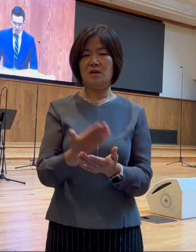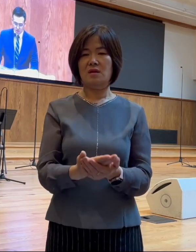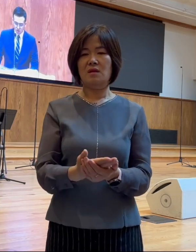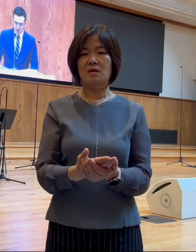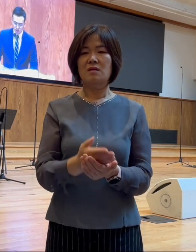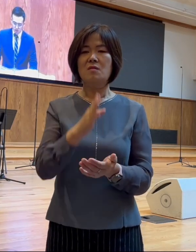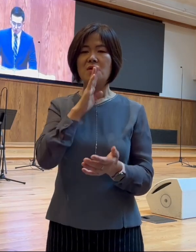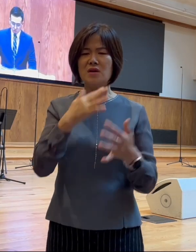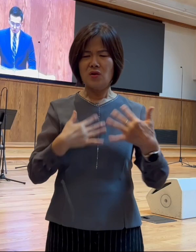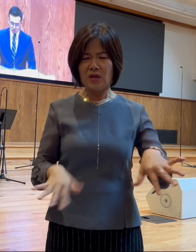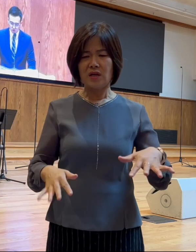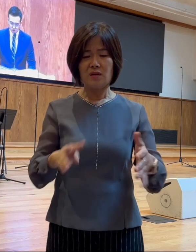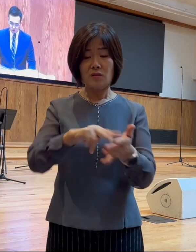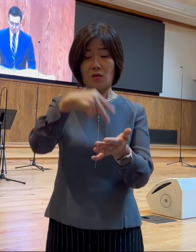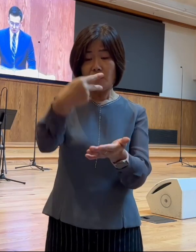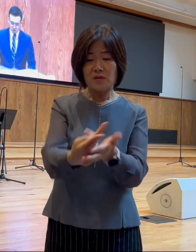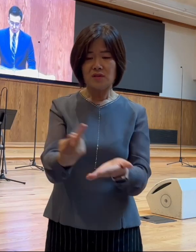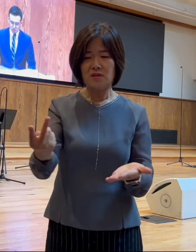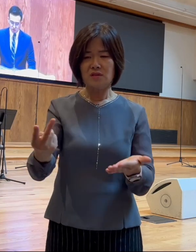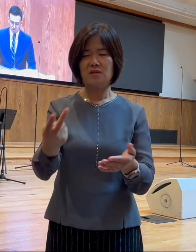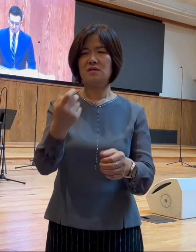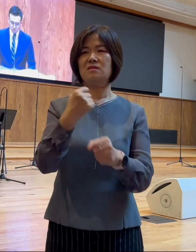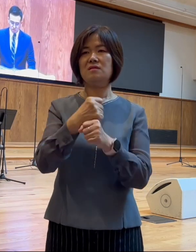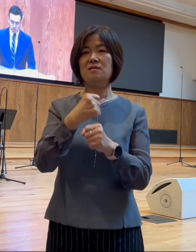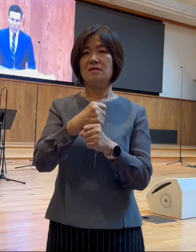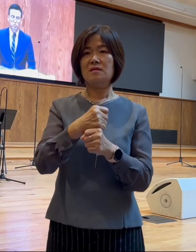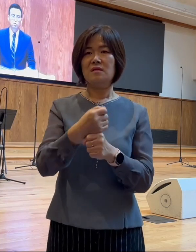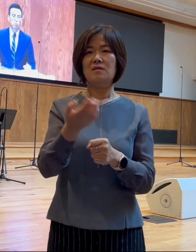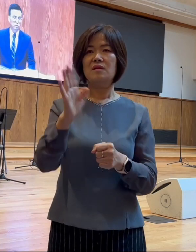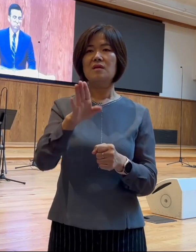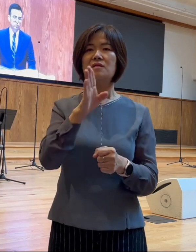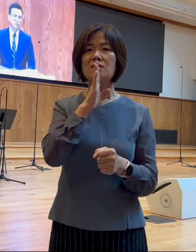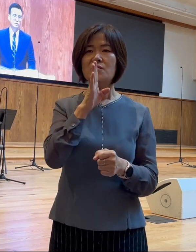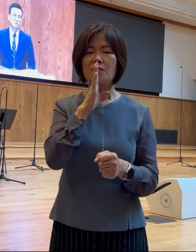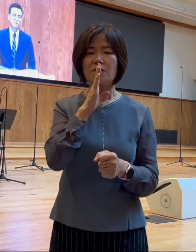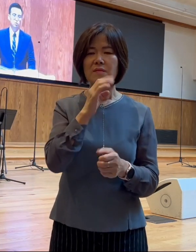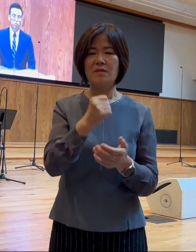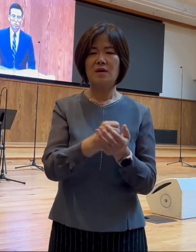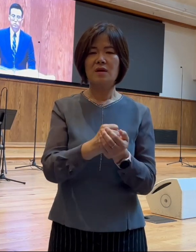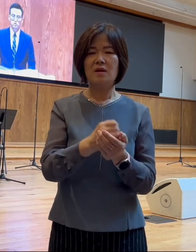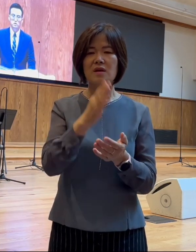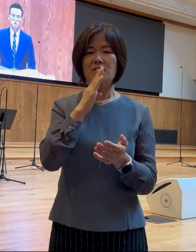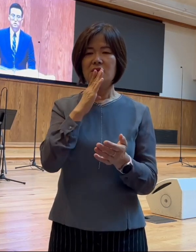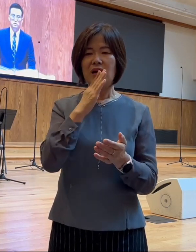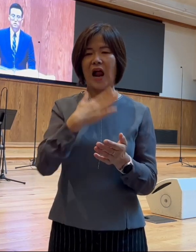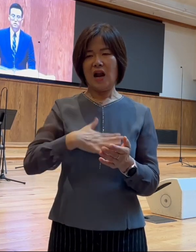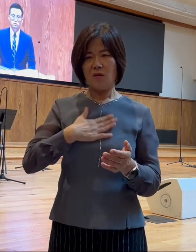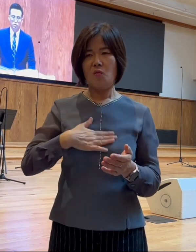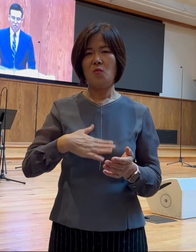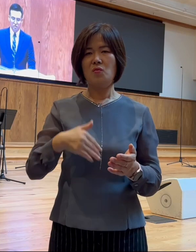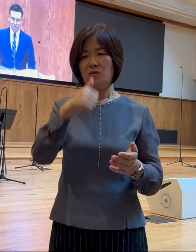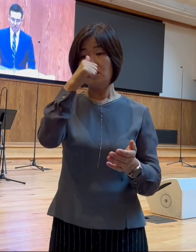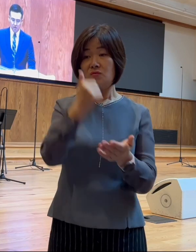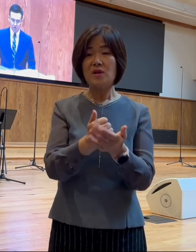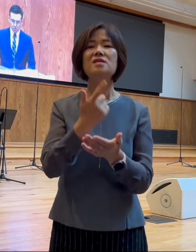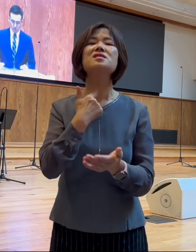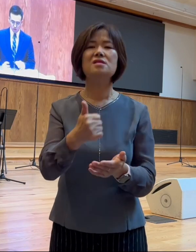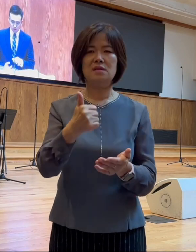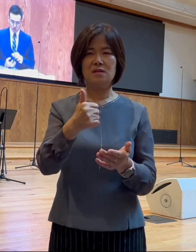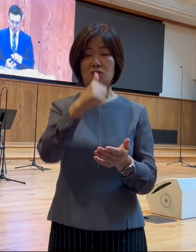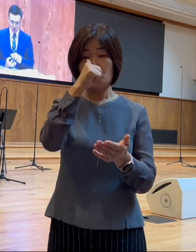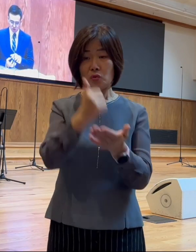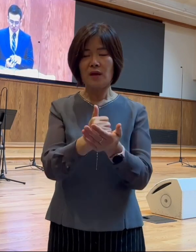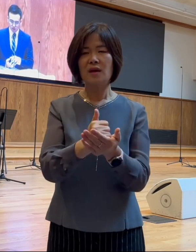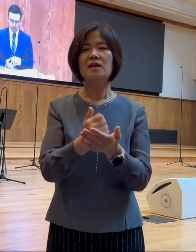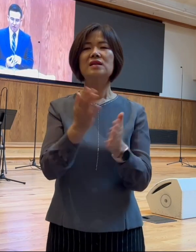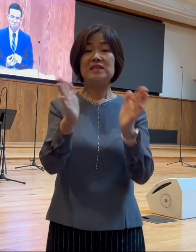그냥 연약해서 넘어지는 것도 데미지가 오지만 소위 고범죄, 고의로 짓는 죄, 이런 죄를